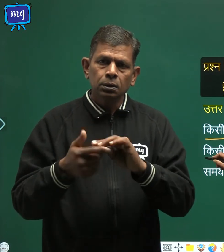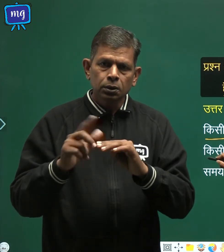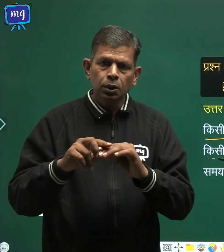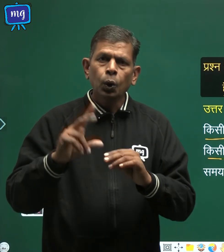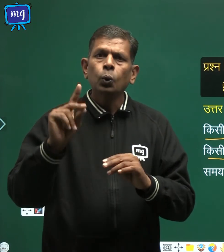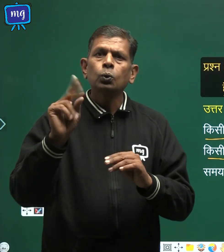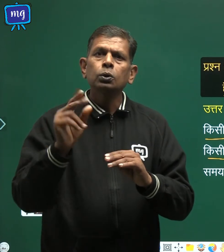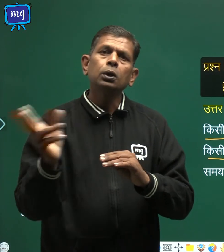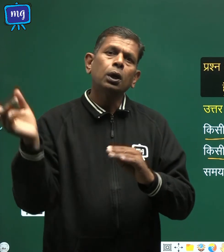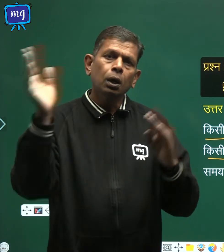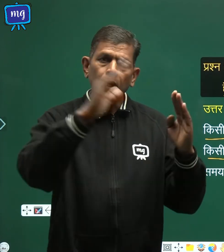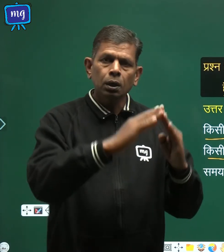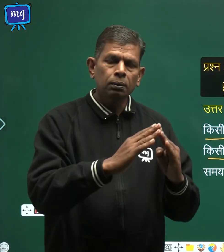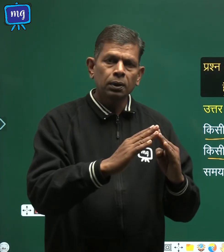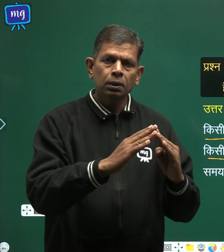किसी अन्य आवास में